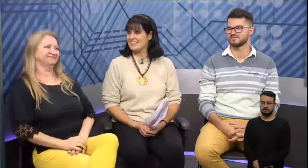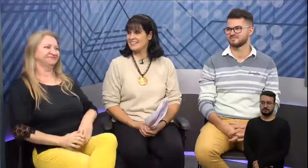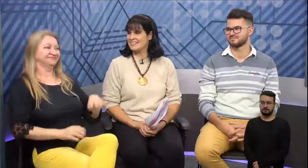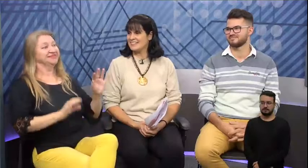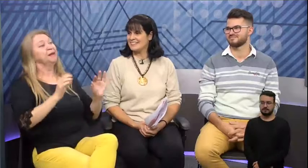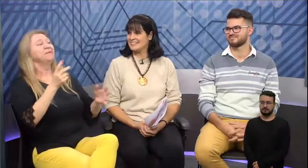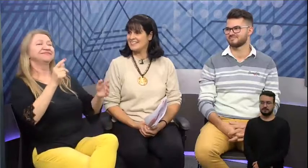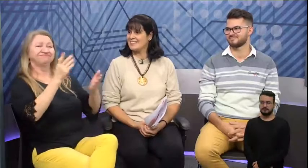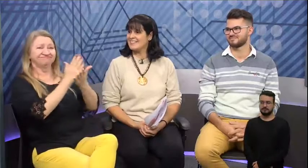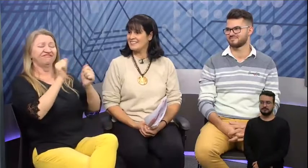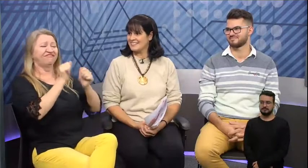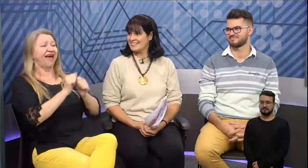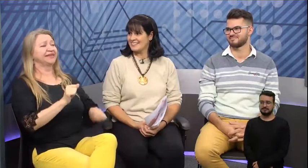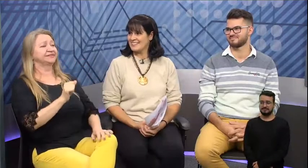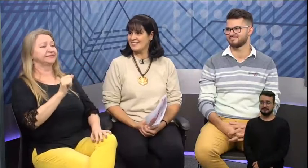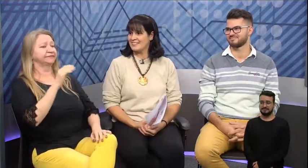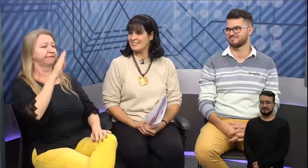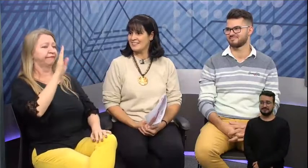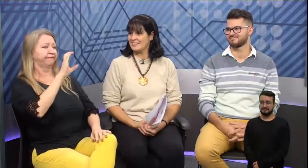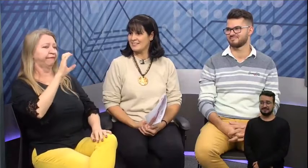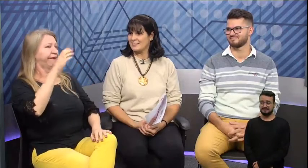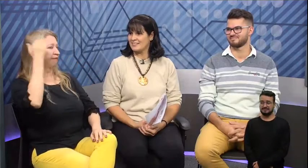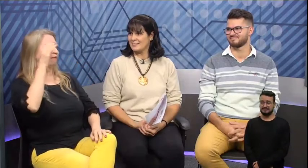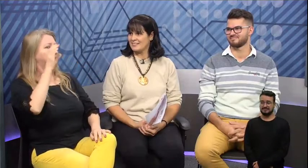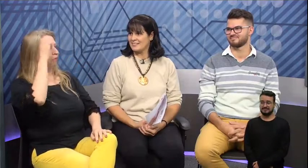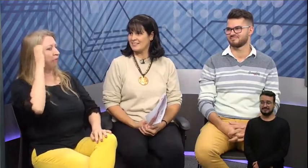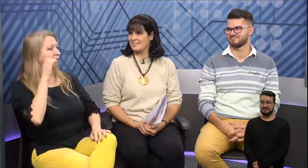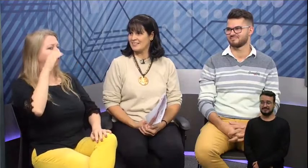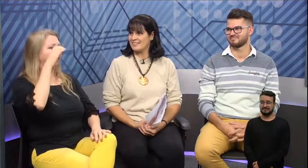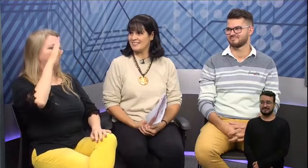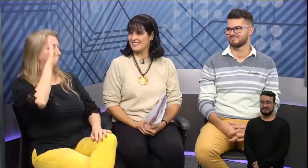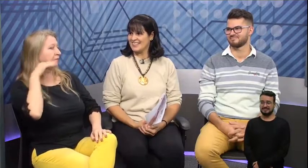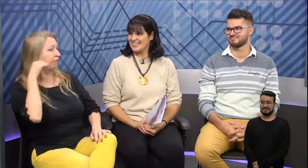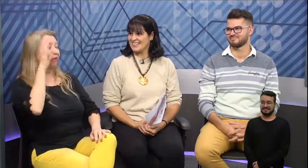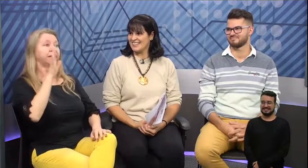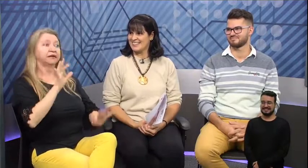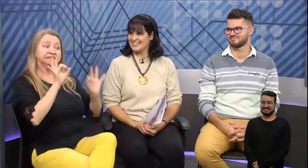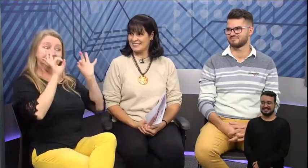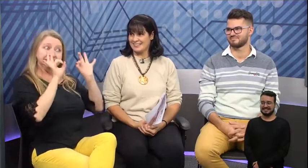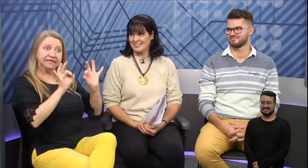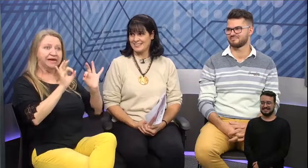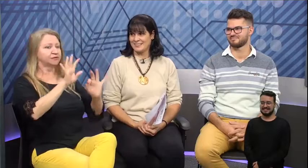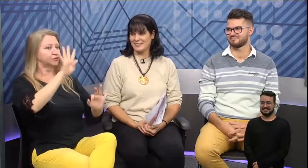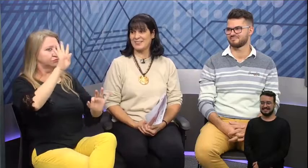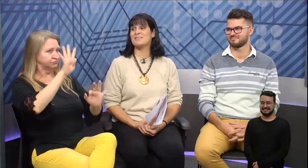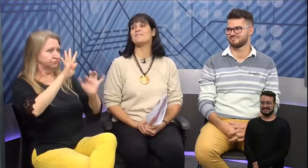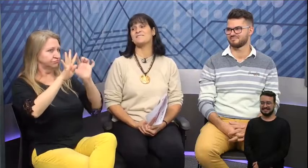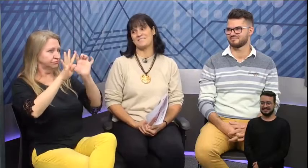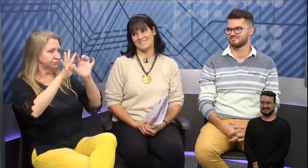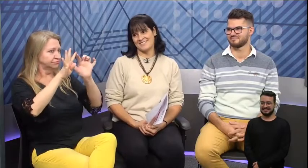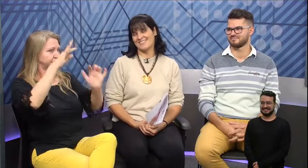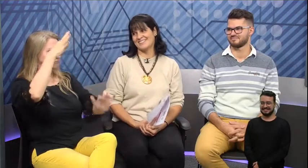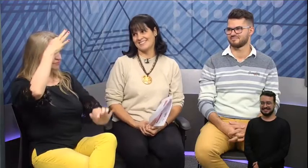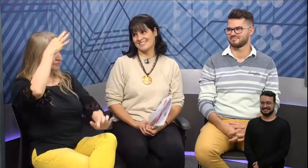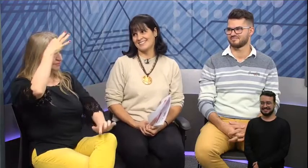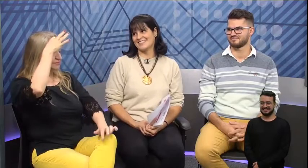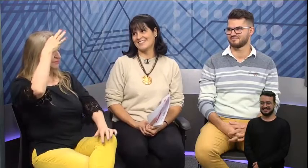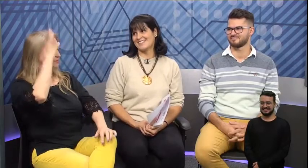do cabelo. Mas algumas pessoas fazem diferente, né? Colocam C ou B, mas não é. A configuração de mãos é